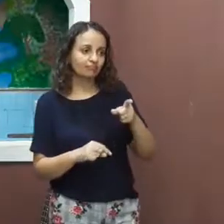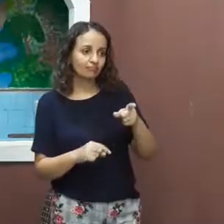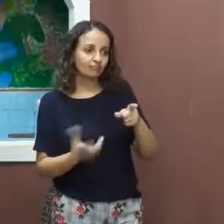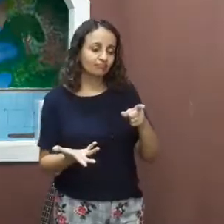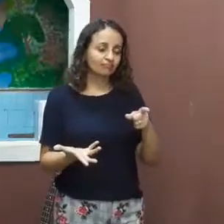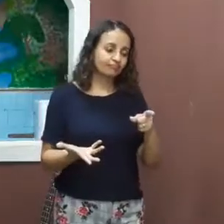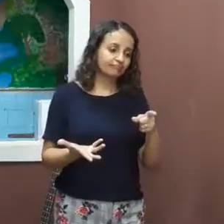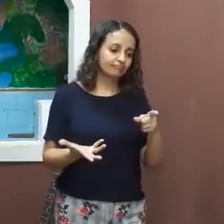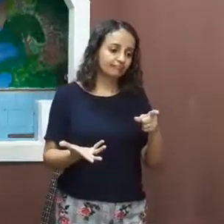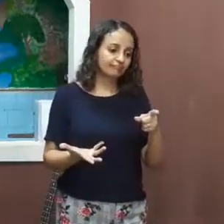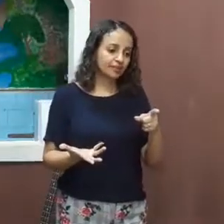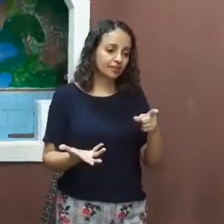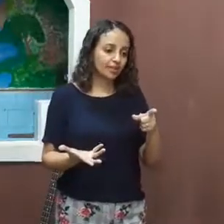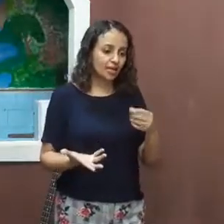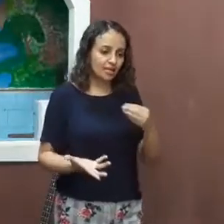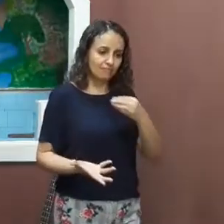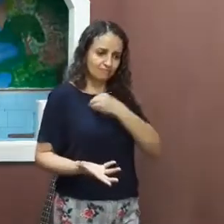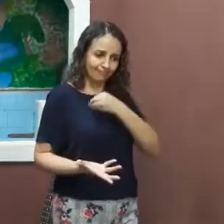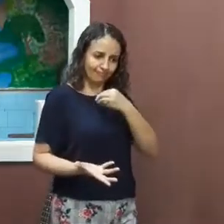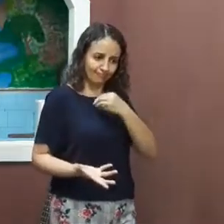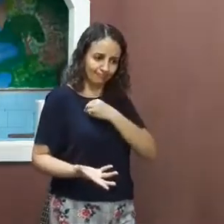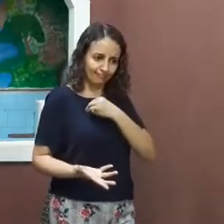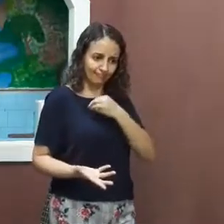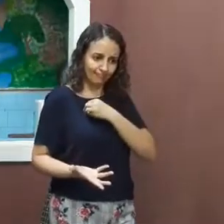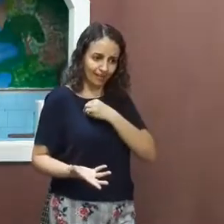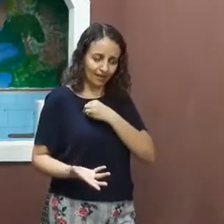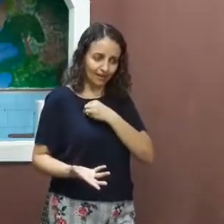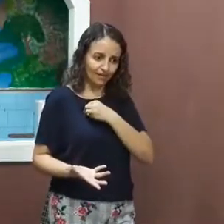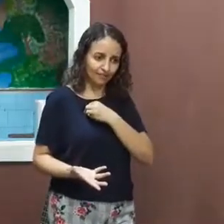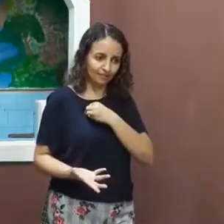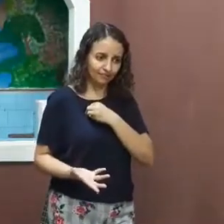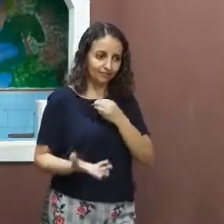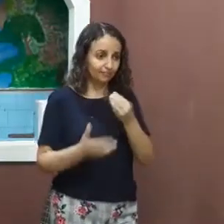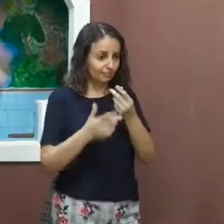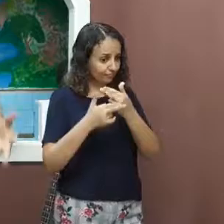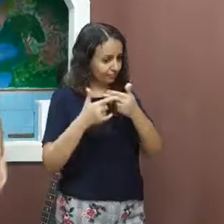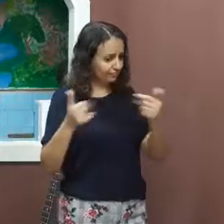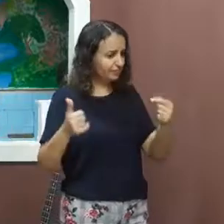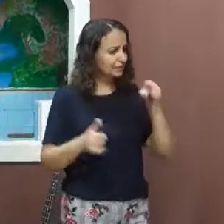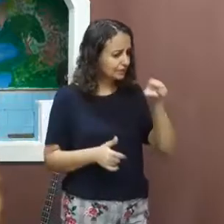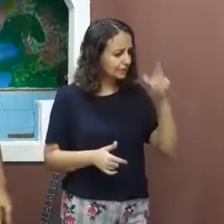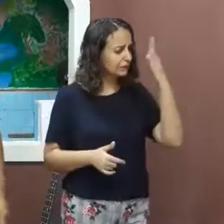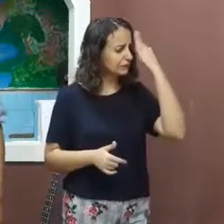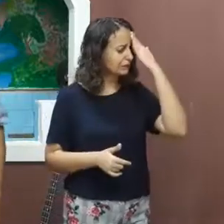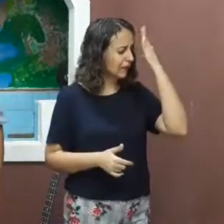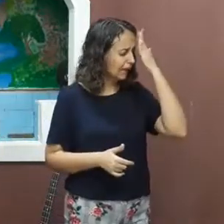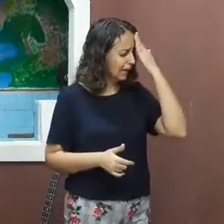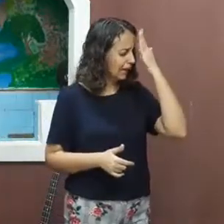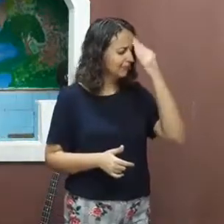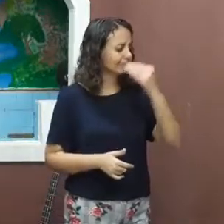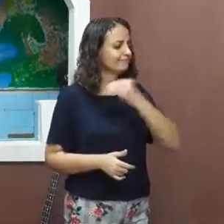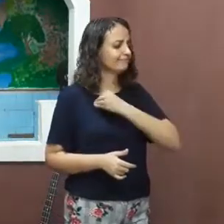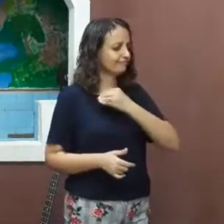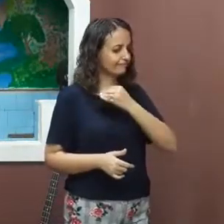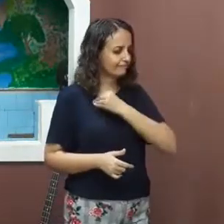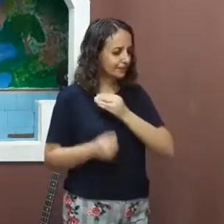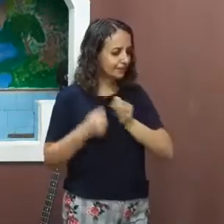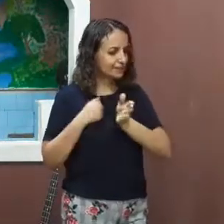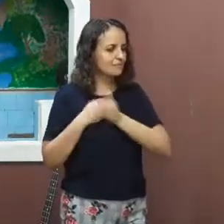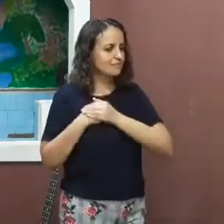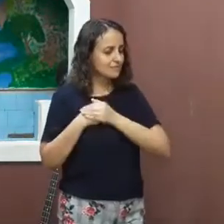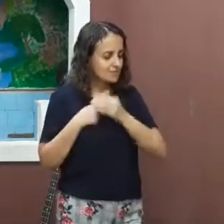você tem pecados que você sabe que é pecado,